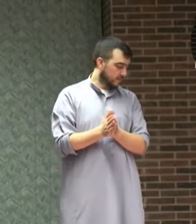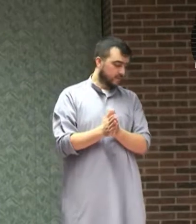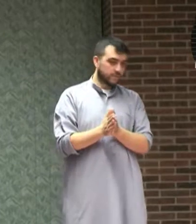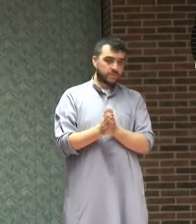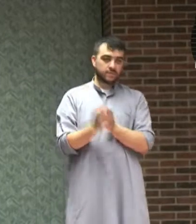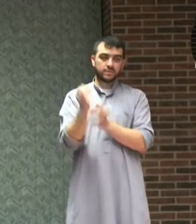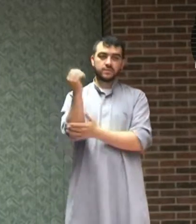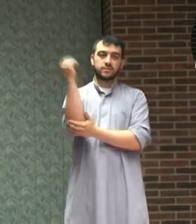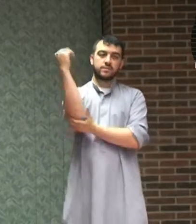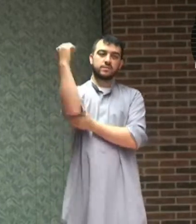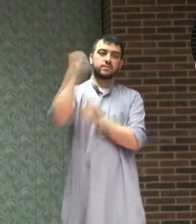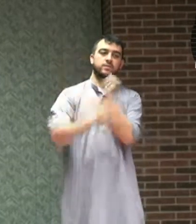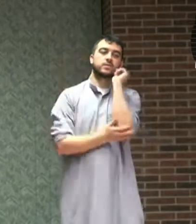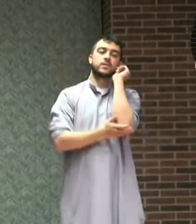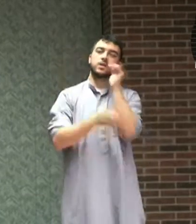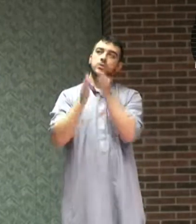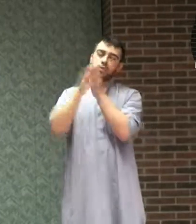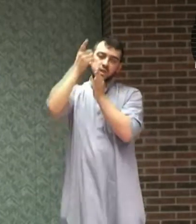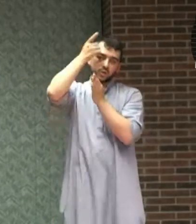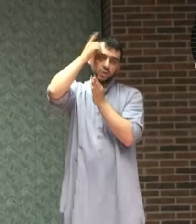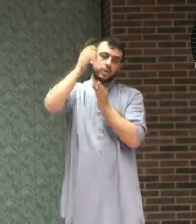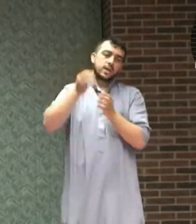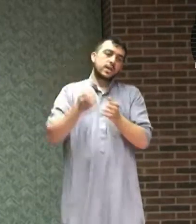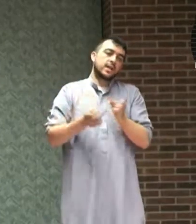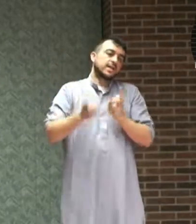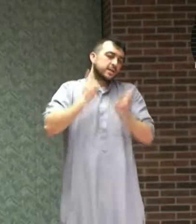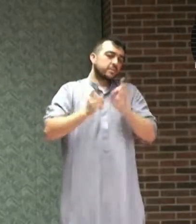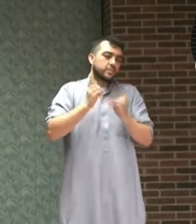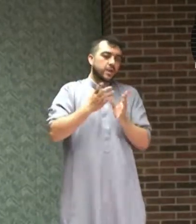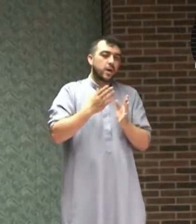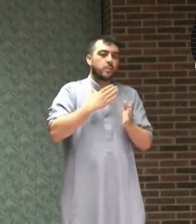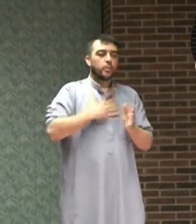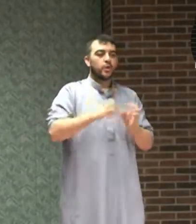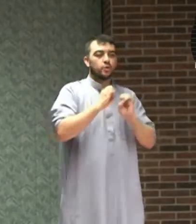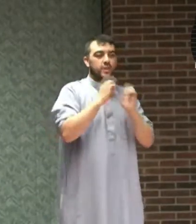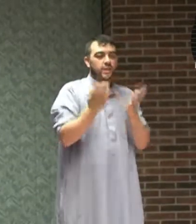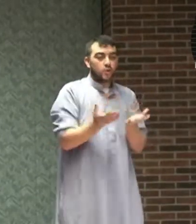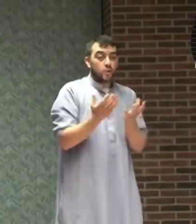enfants soient bien éduqués et soient des enfants pieux.